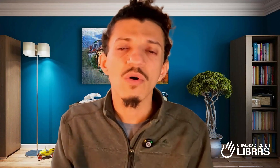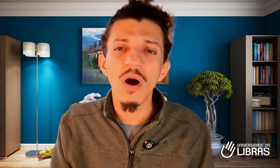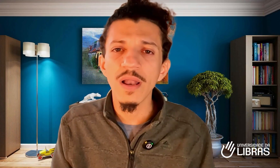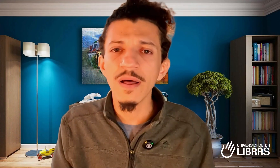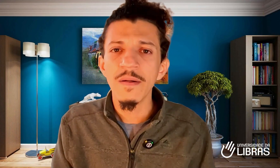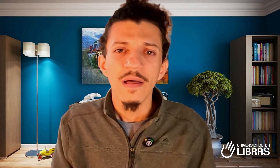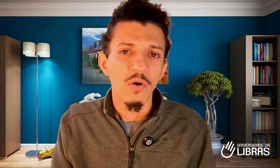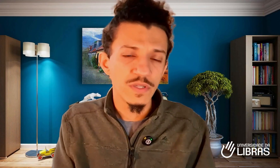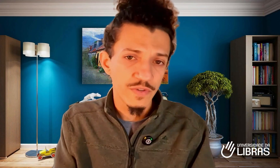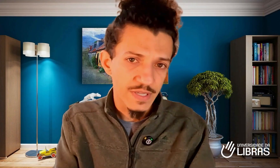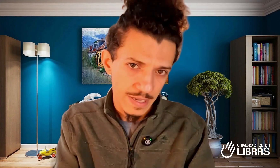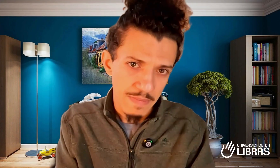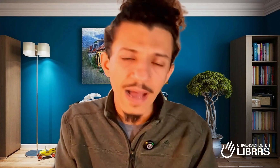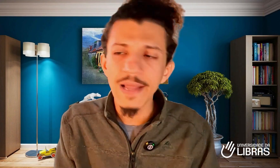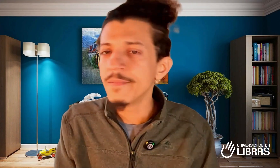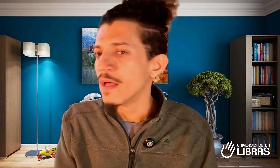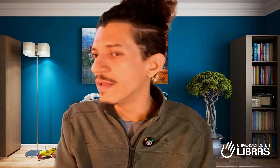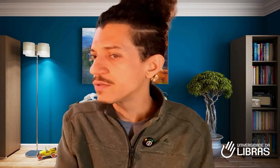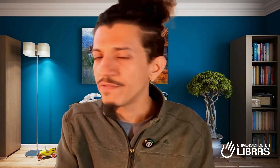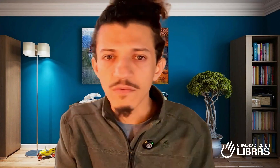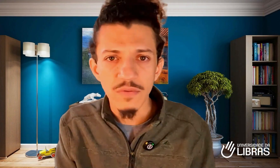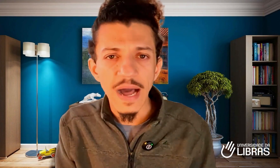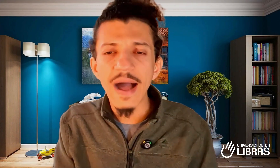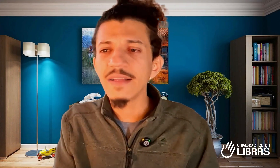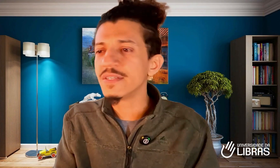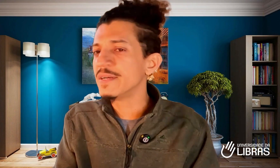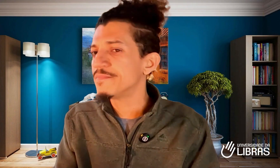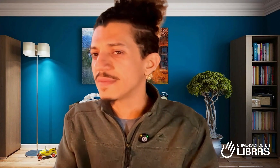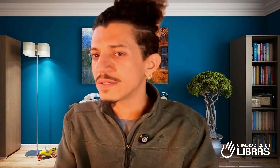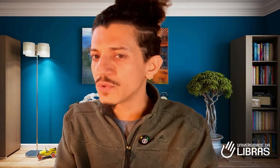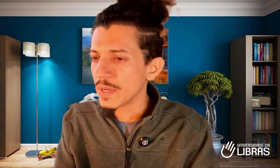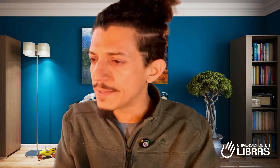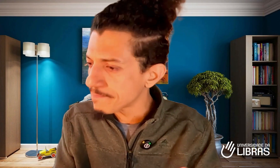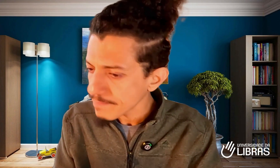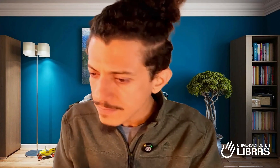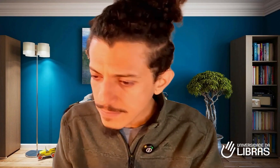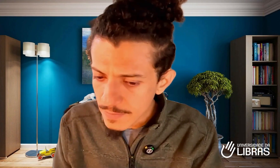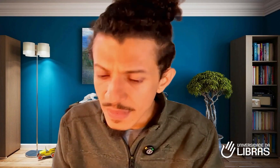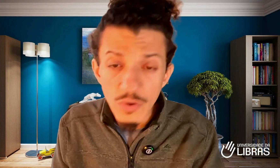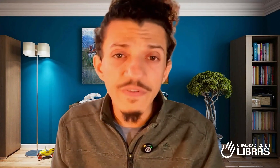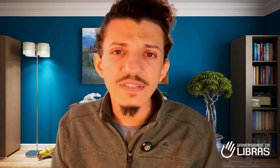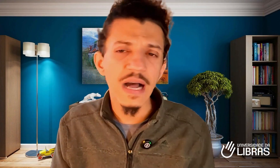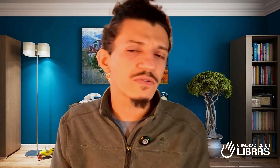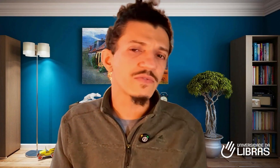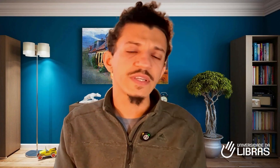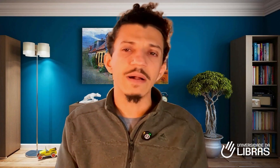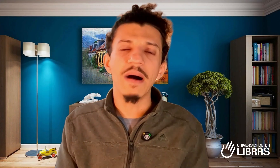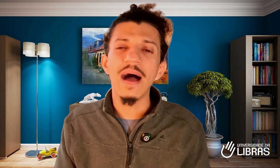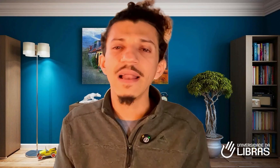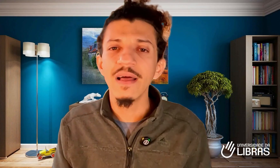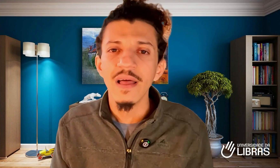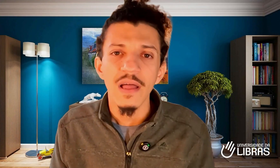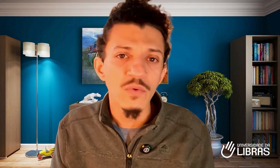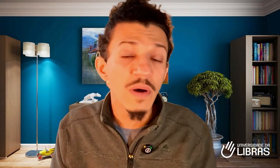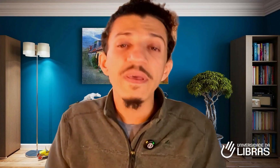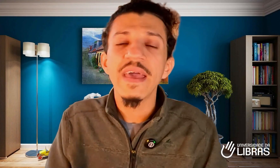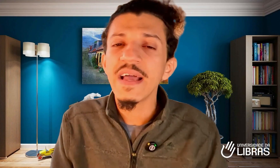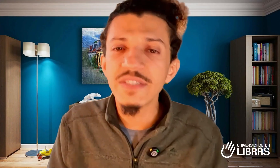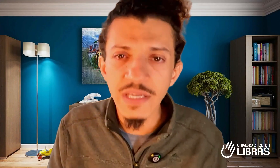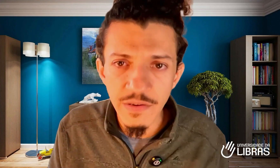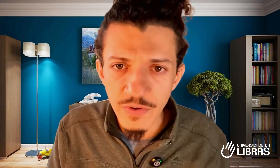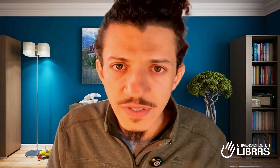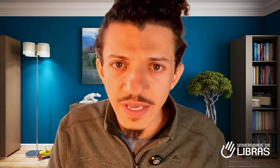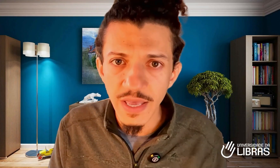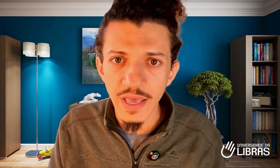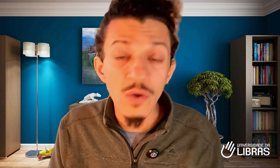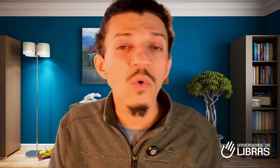sua escola, onde você trabalha, na sua faculdade, na universidade onde você trabalha, no ambiente em